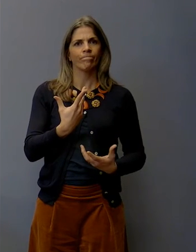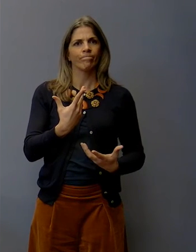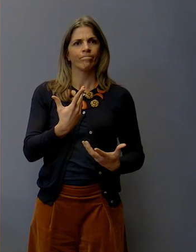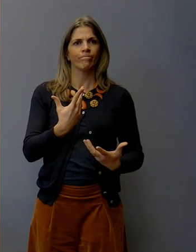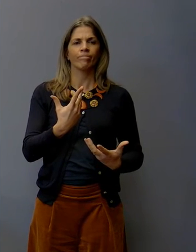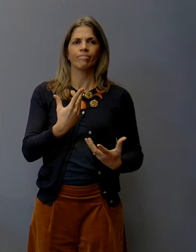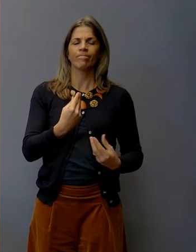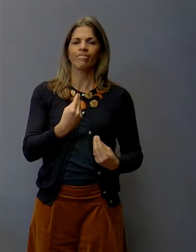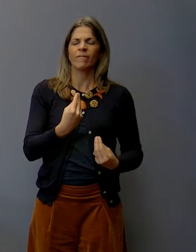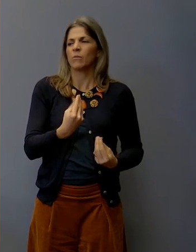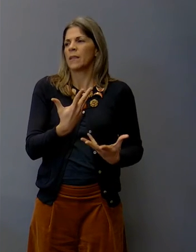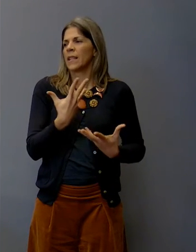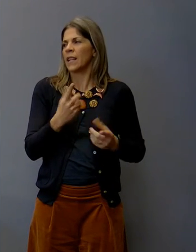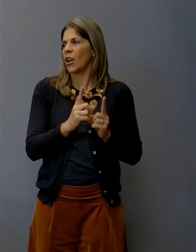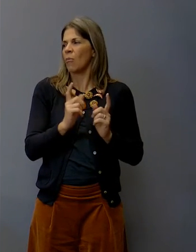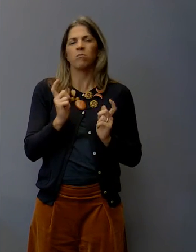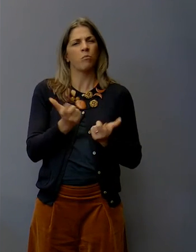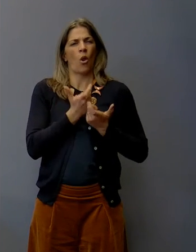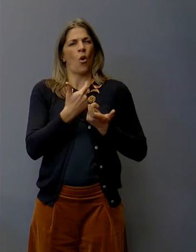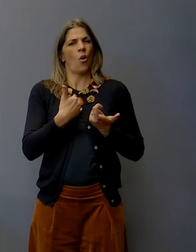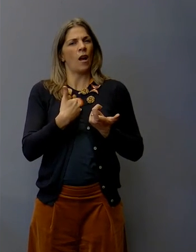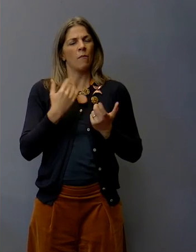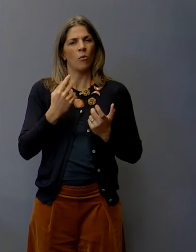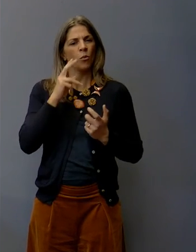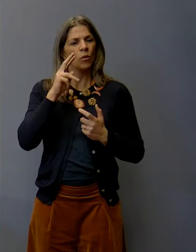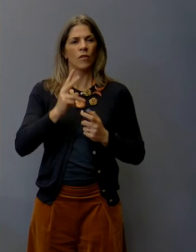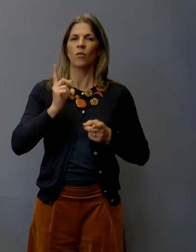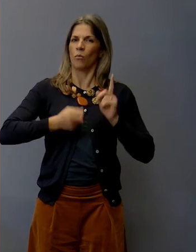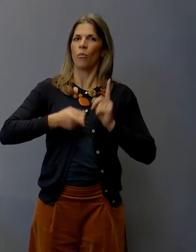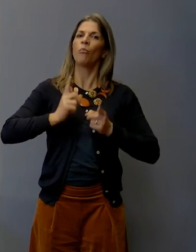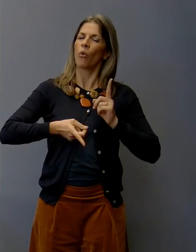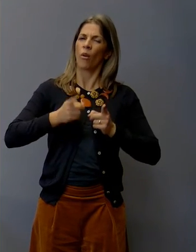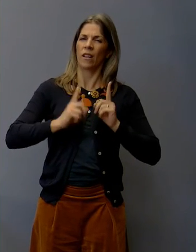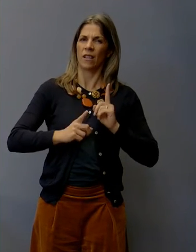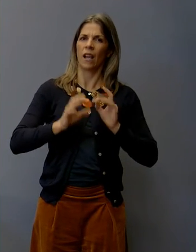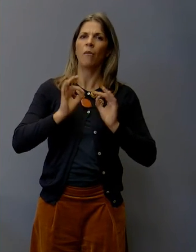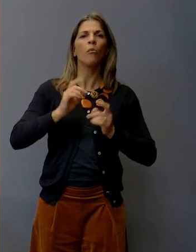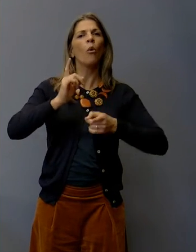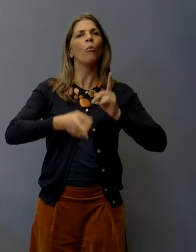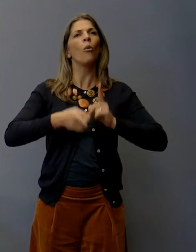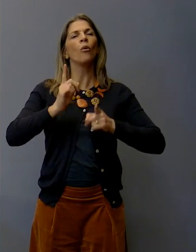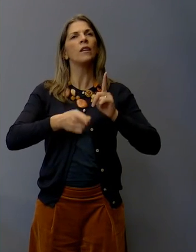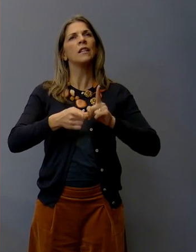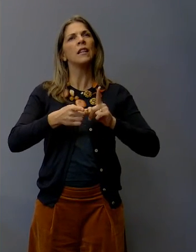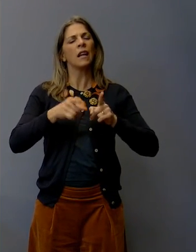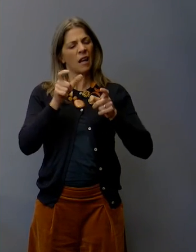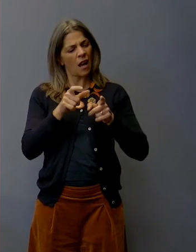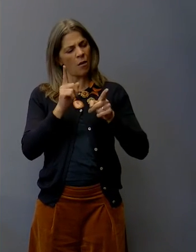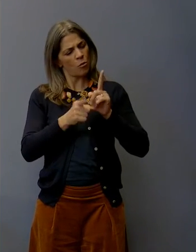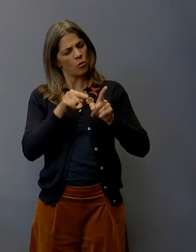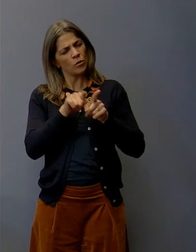come dire della politica intesa proprio come scelte e come